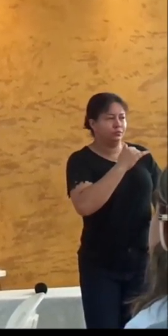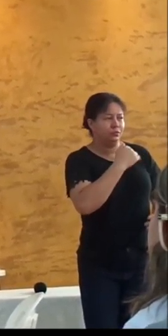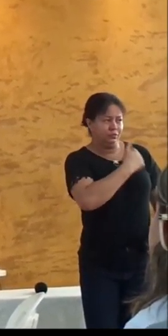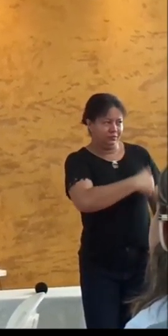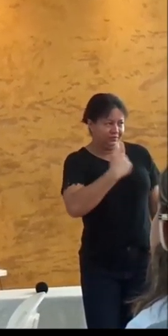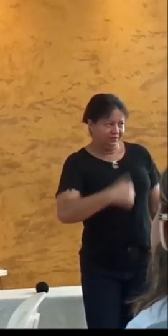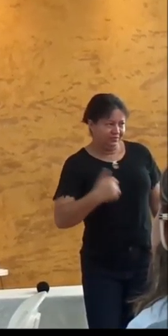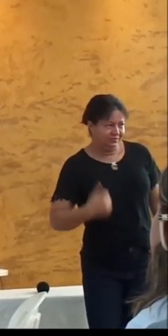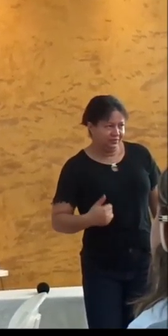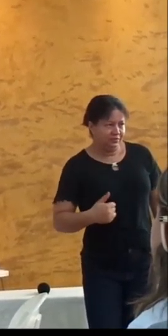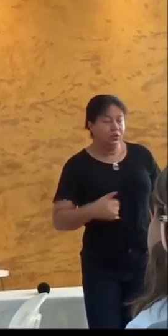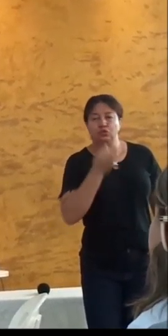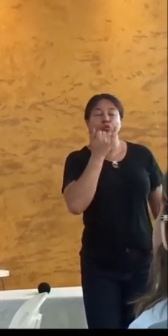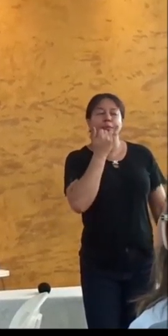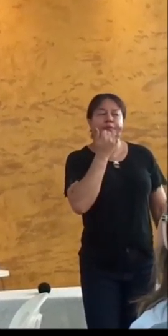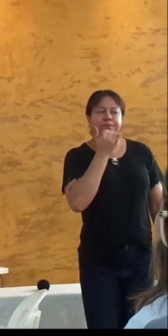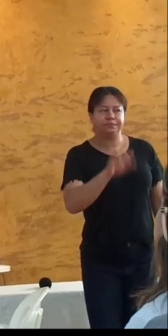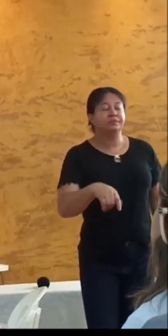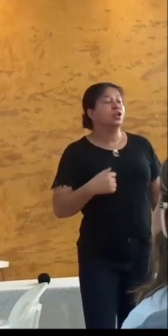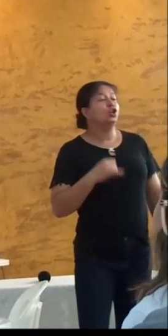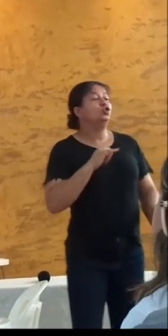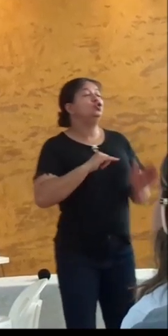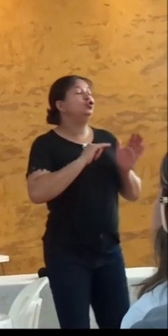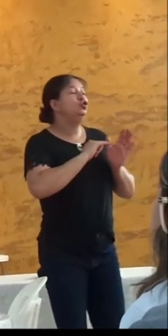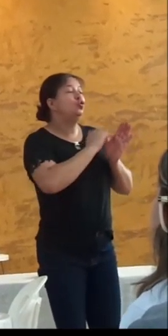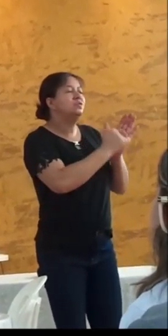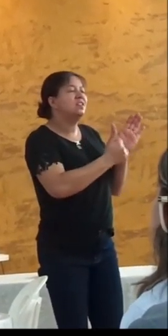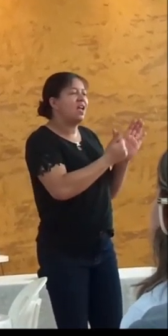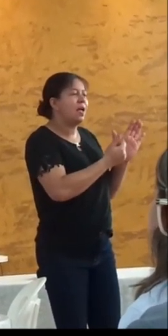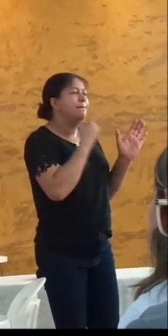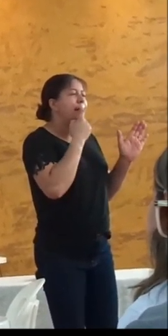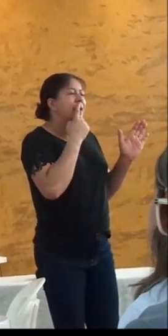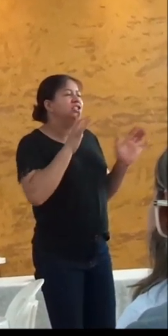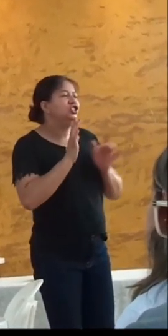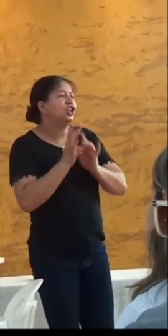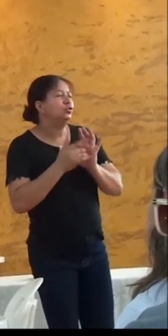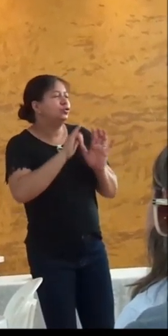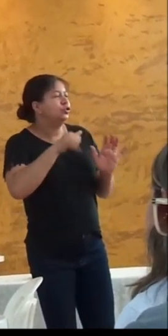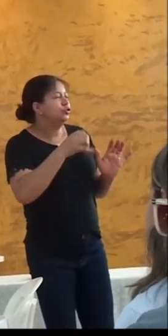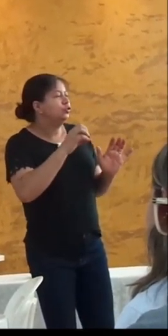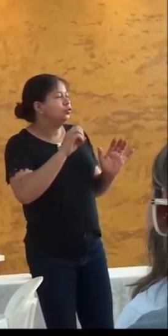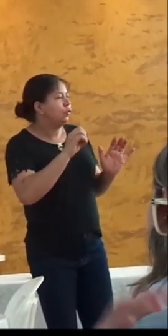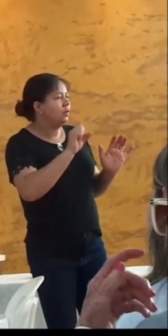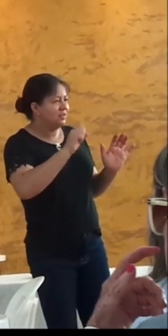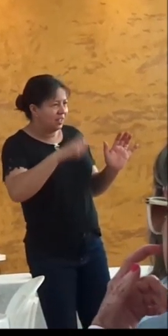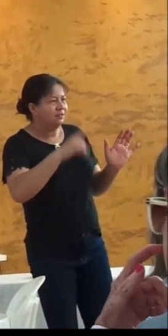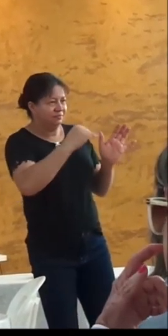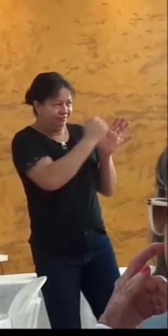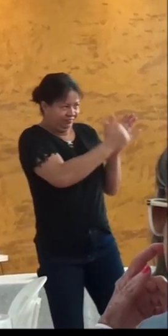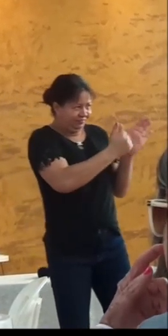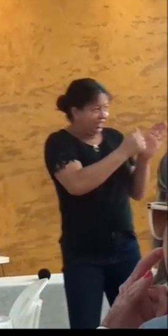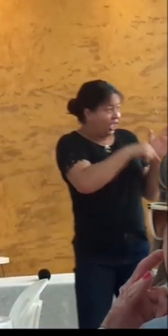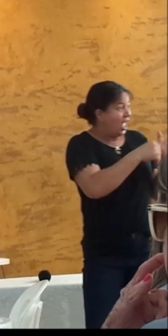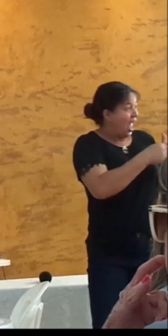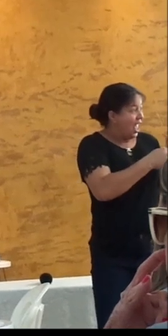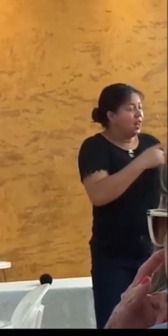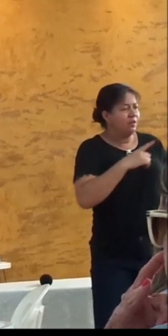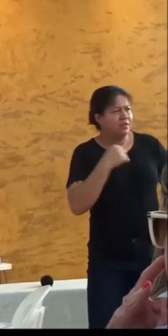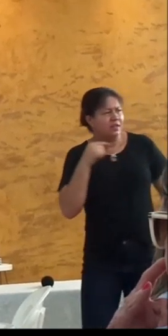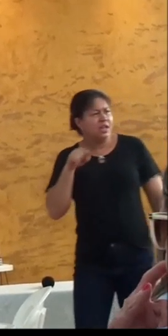o pai de Jesus, ele teve um papel muito importante, nós já falamos aqui. Se vocês olham lá em